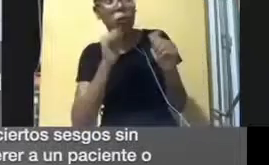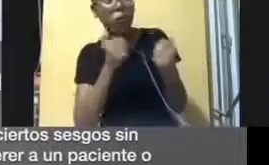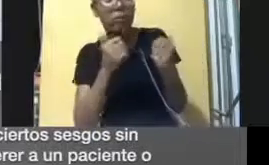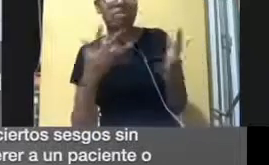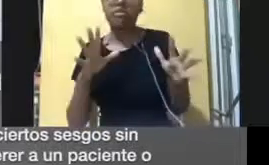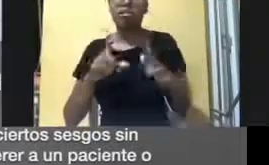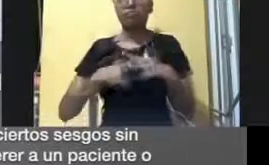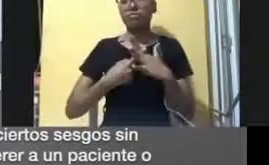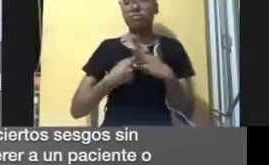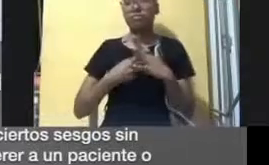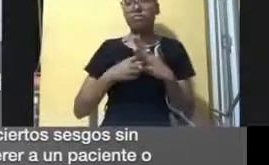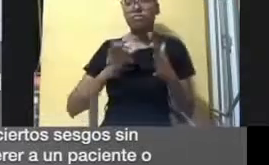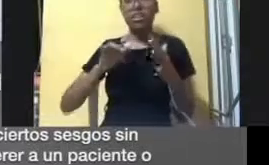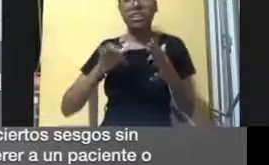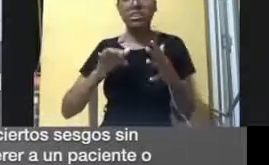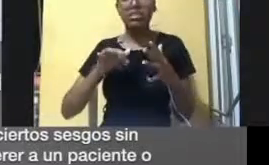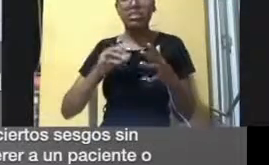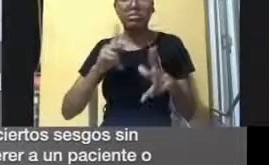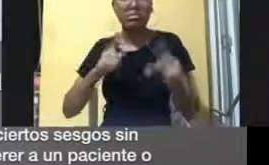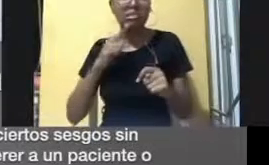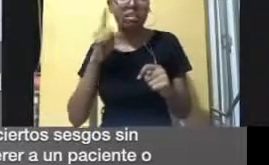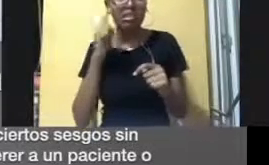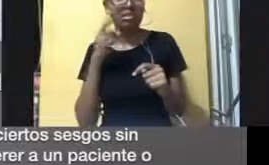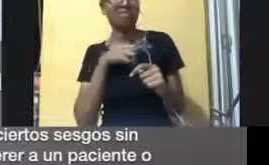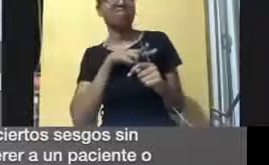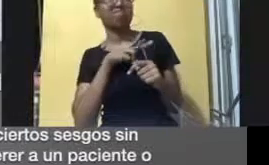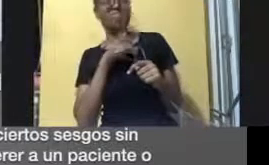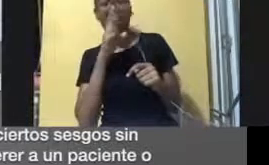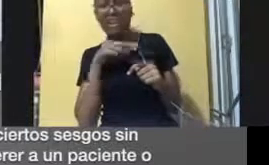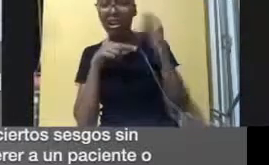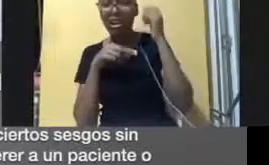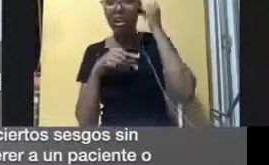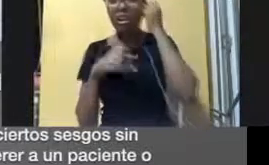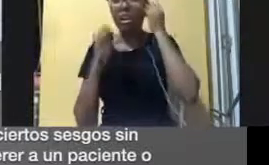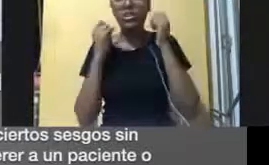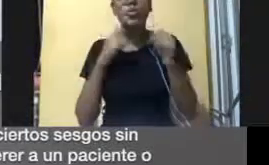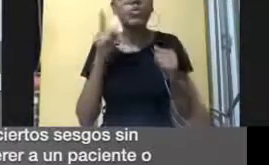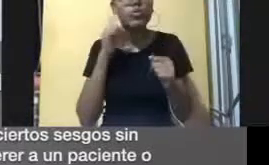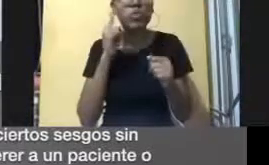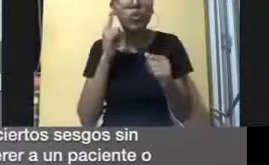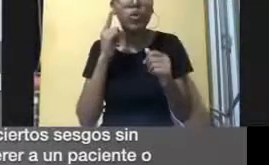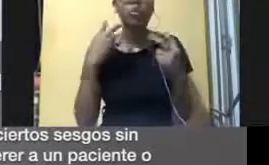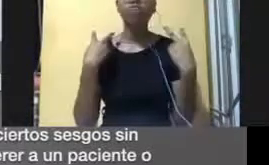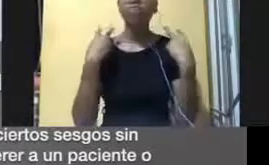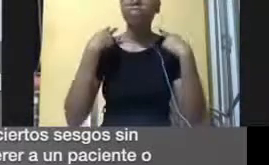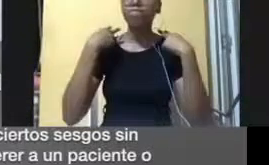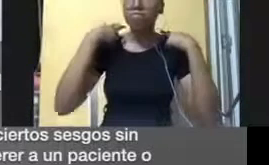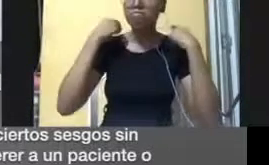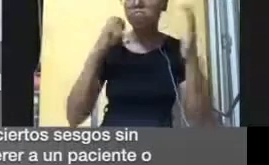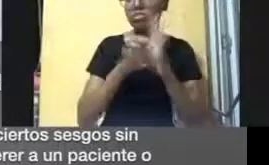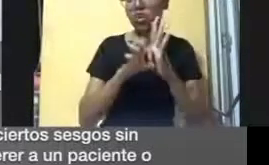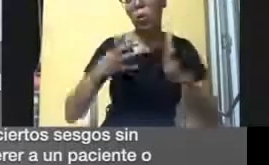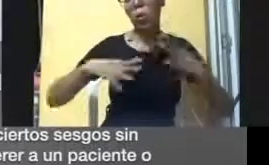la persona sorda. Si ellos hacen un cambio de apariencia, como corte del cabello, un vestido nuevo, qué sé